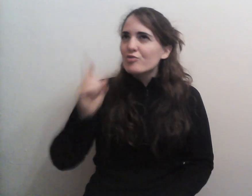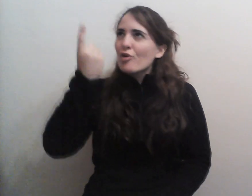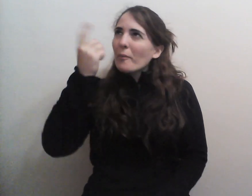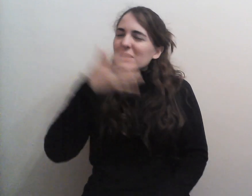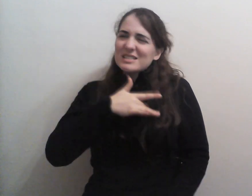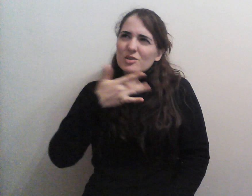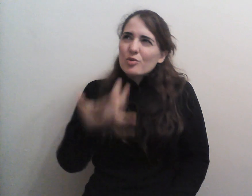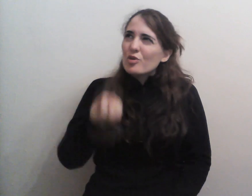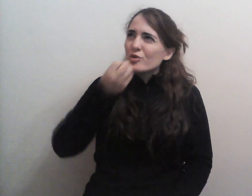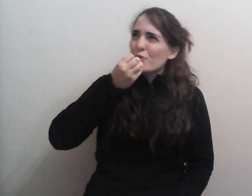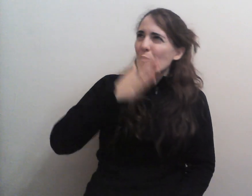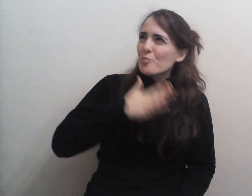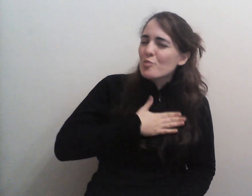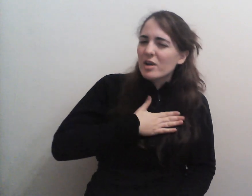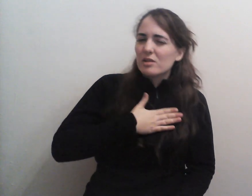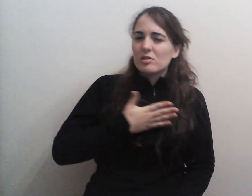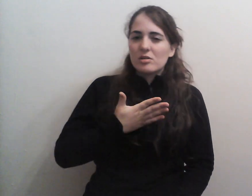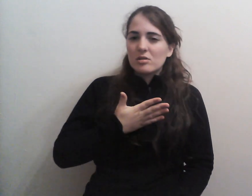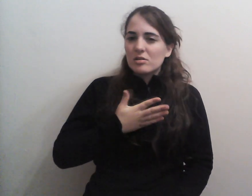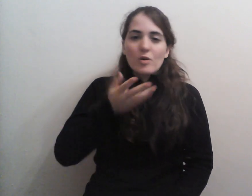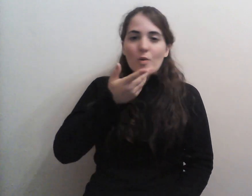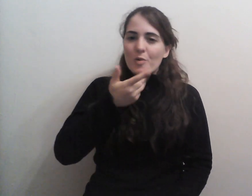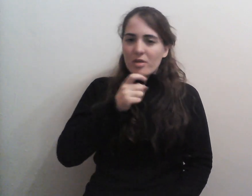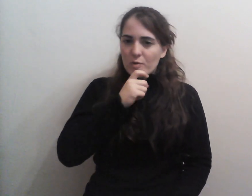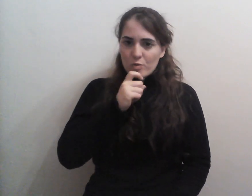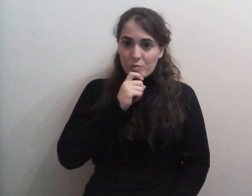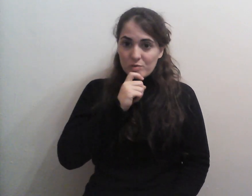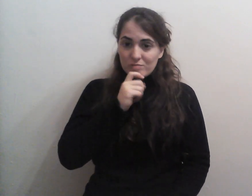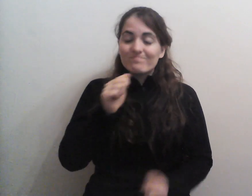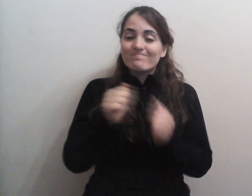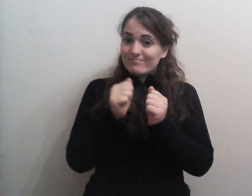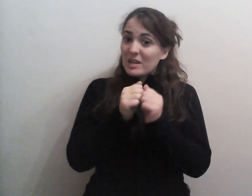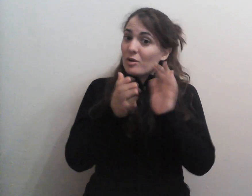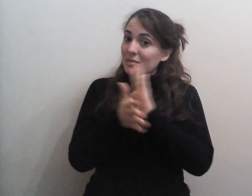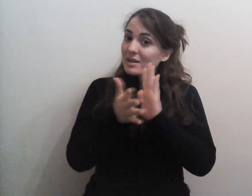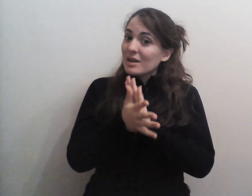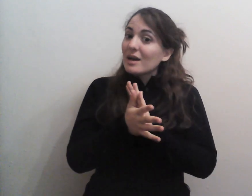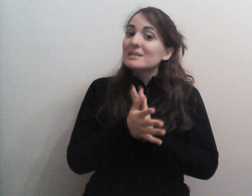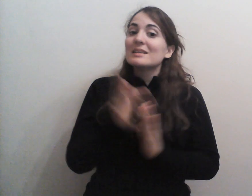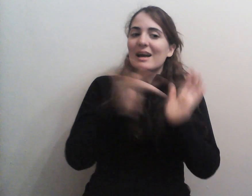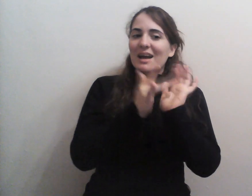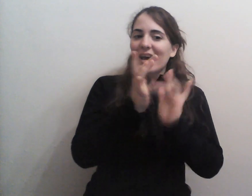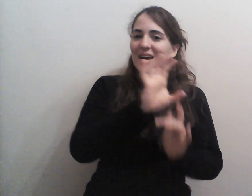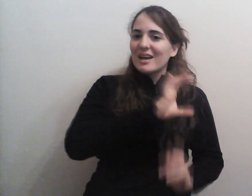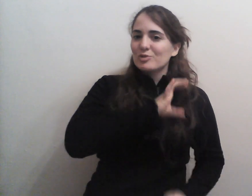bueno, tardo para la ira? Pedro dice explícitamente, en el Señor